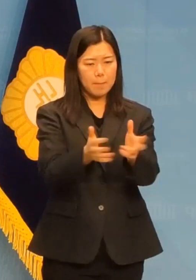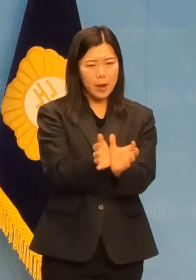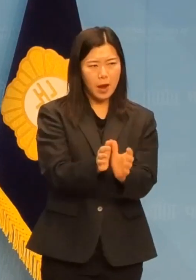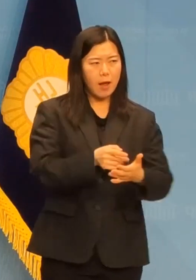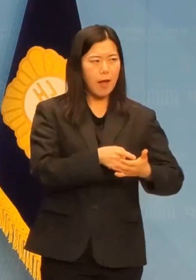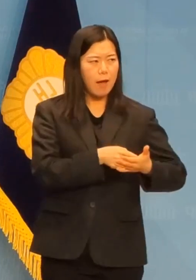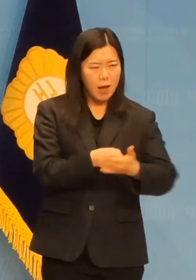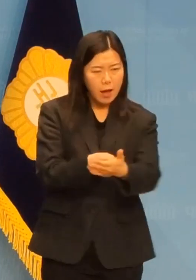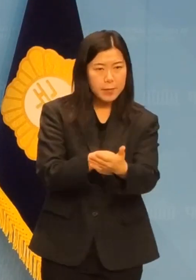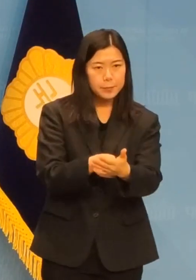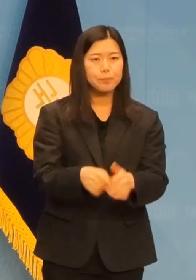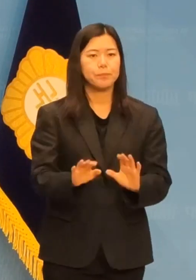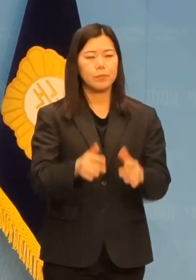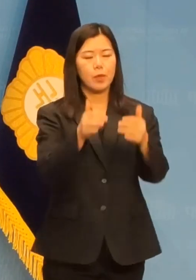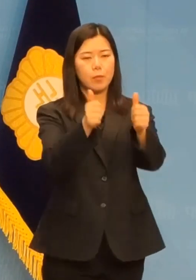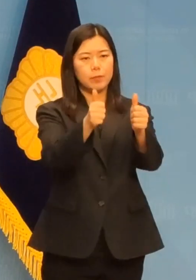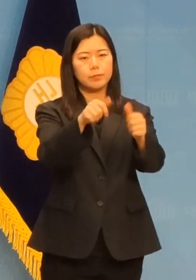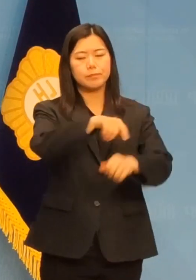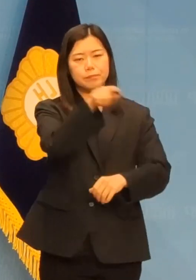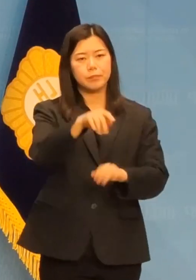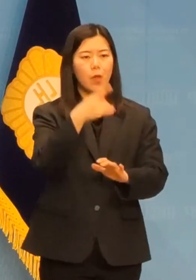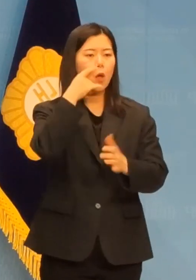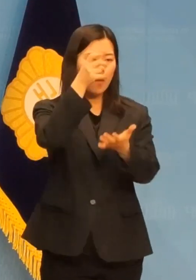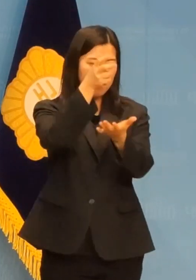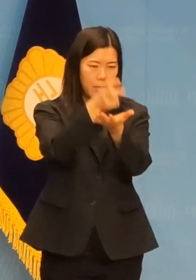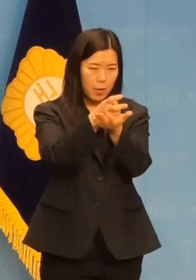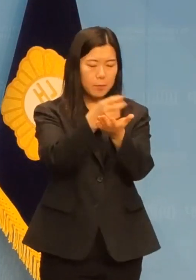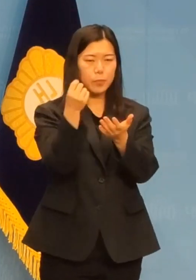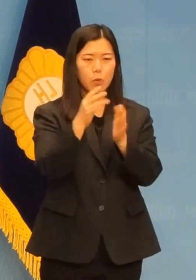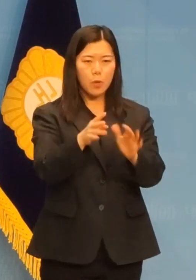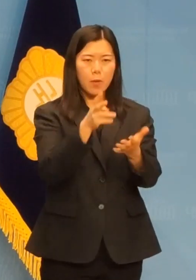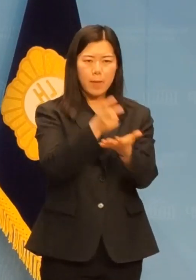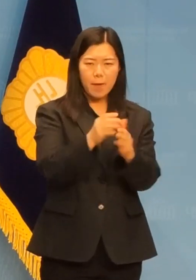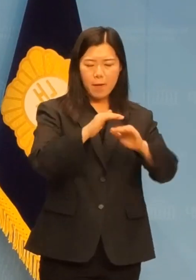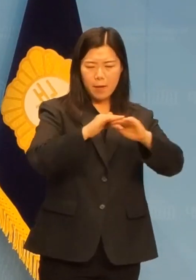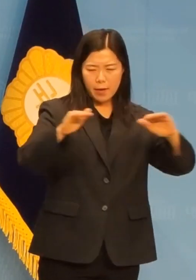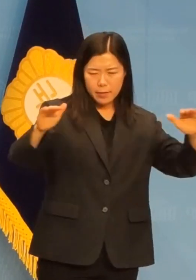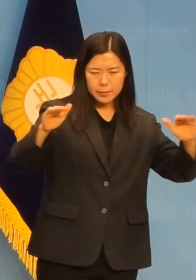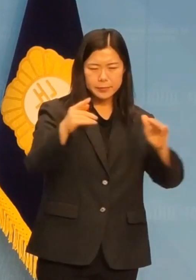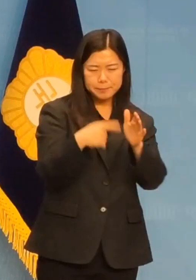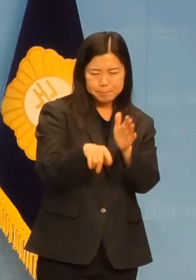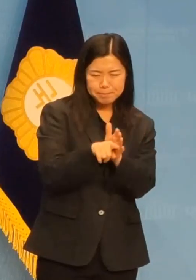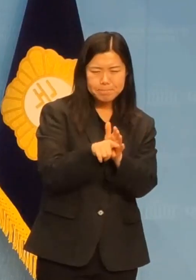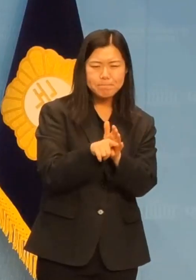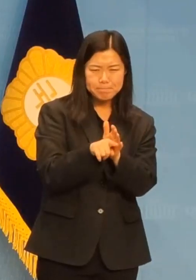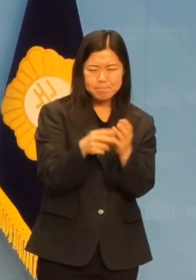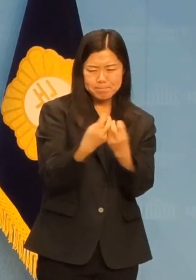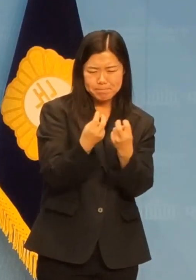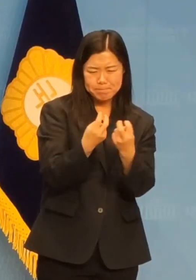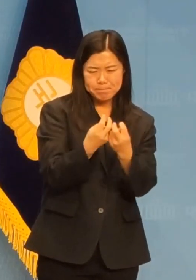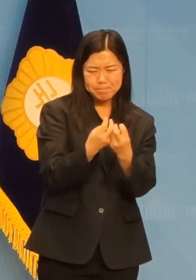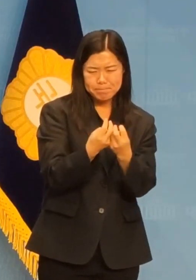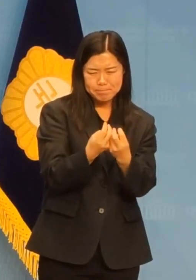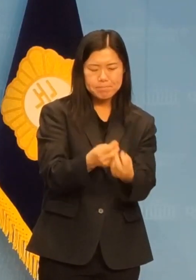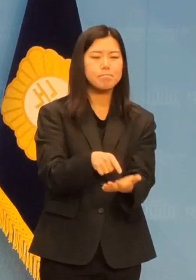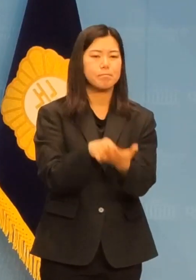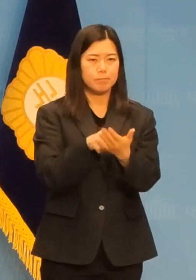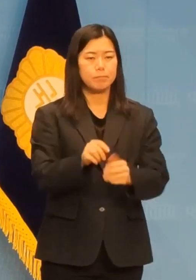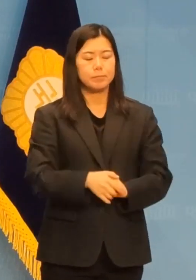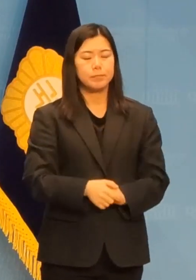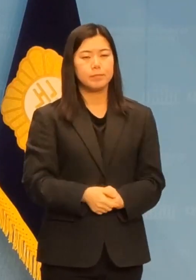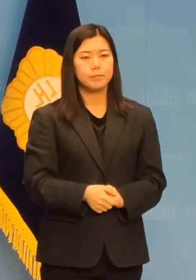하자 사법부가 헌법과 법치의 선을 지키기 위해 내놓은 최소한의